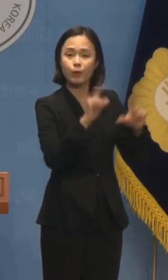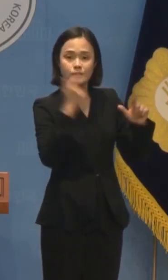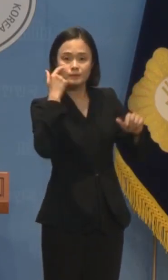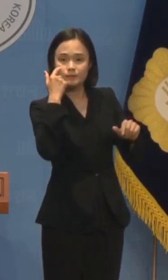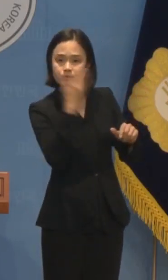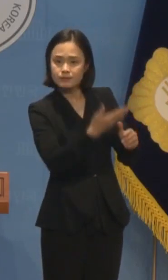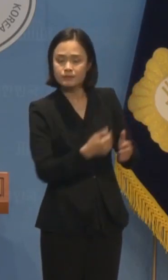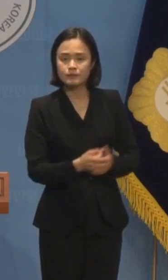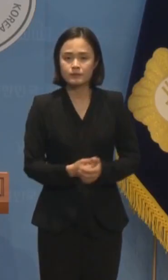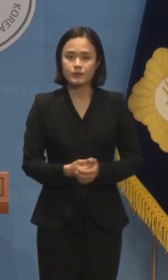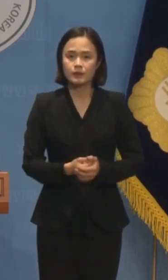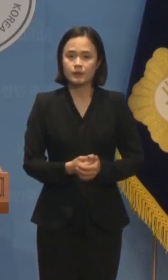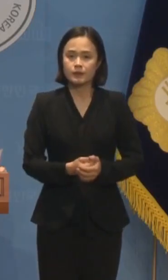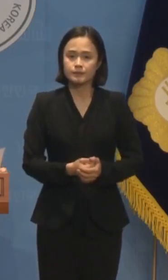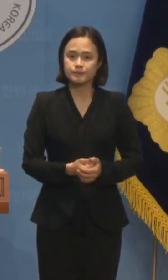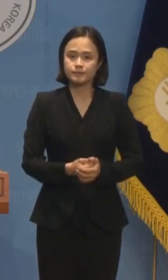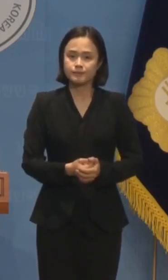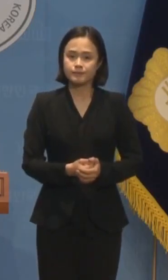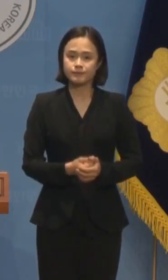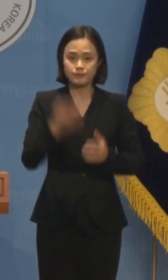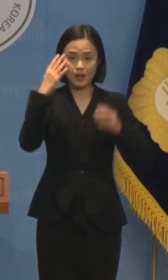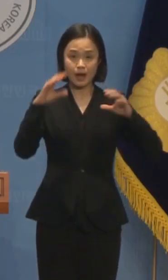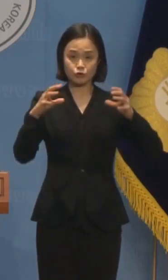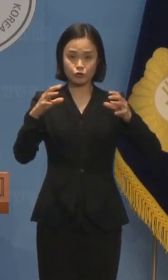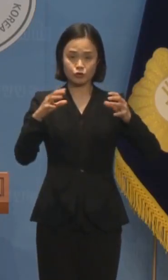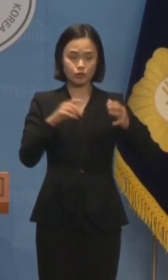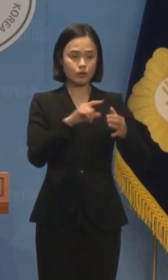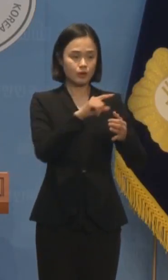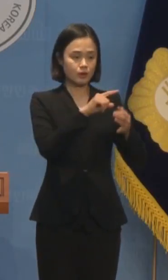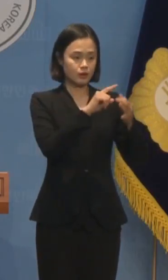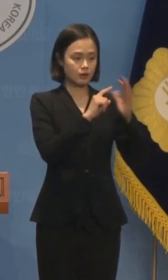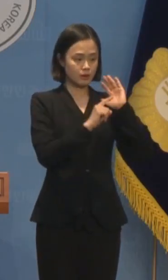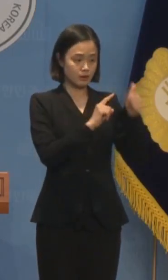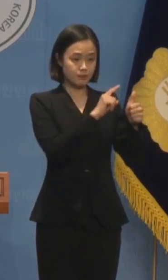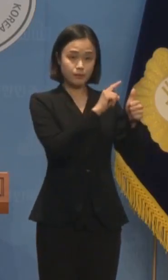대한민국을 김건희 왕국으로 만든 것에 대한 치하입니까?